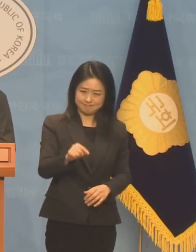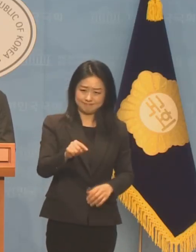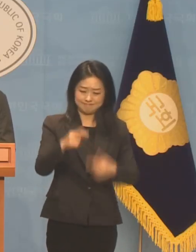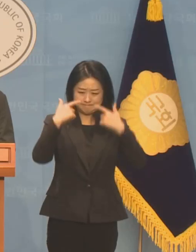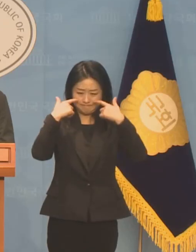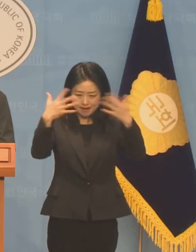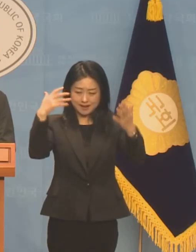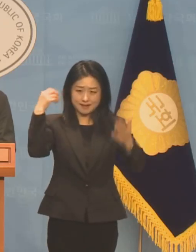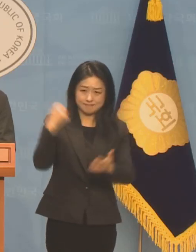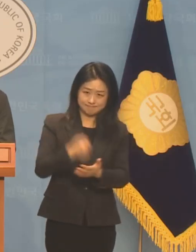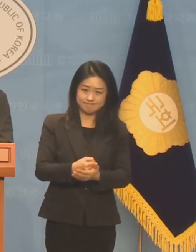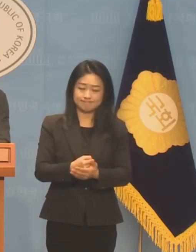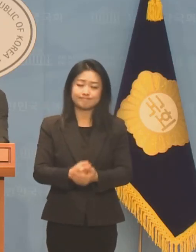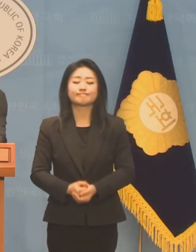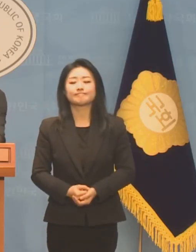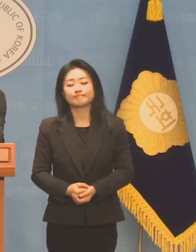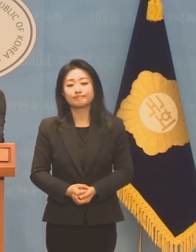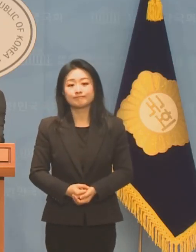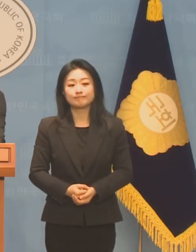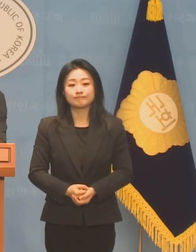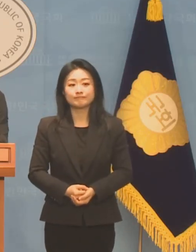확고한 결심입니다.